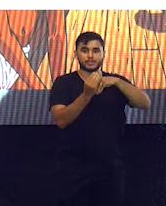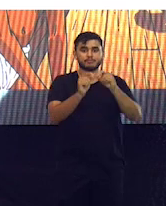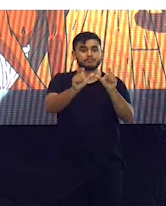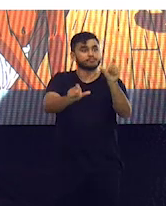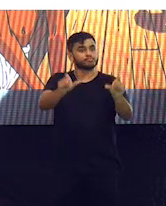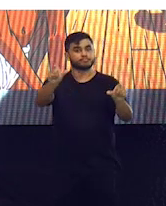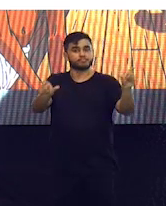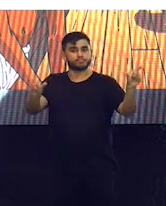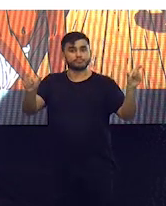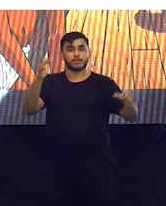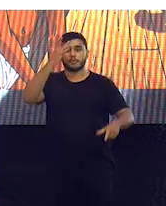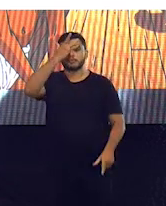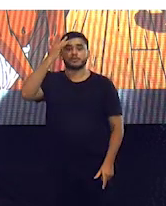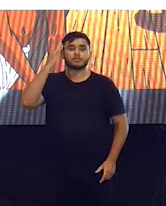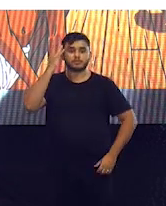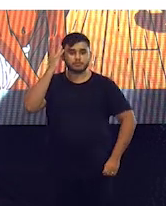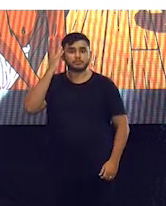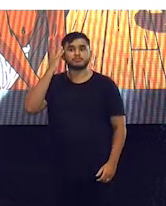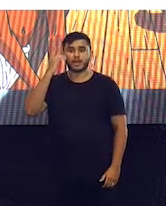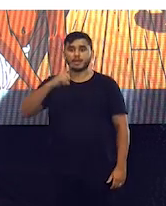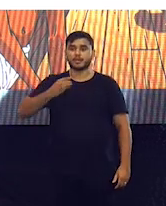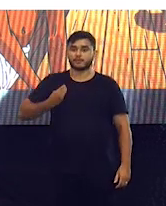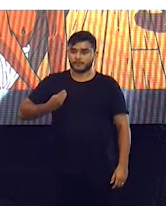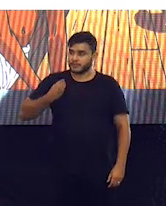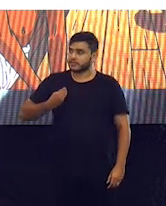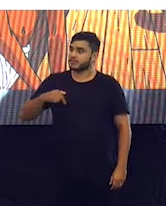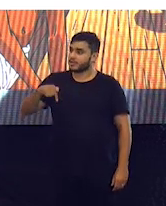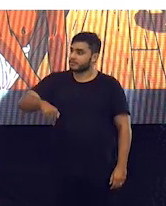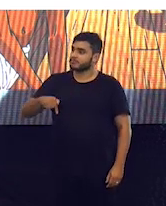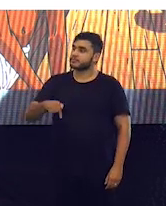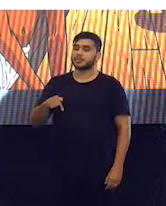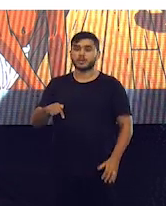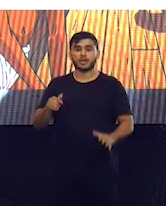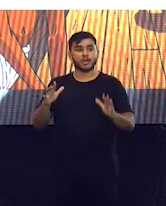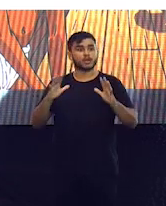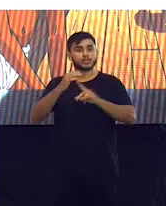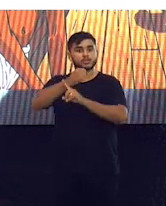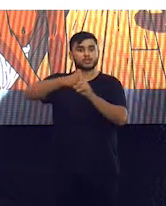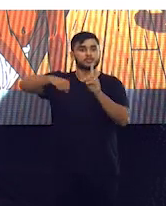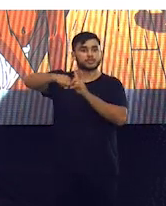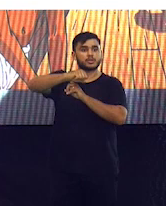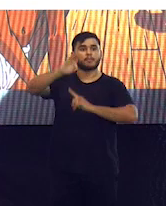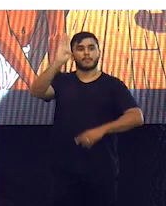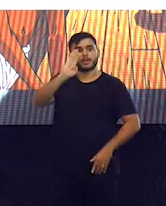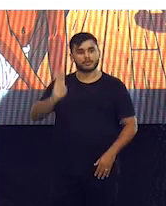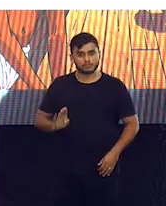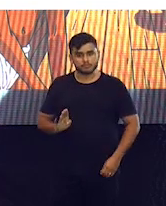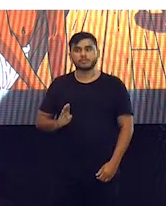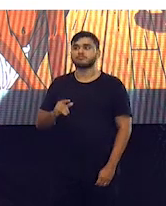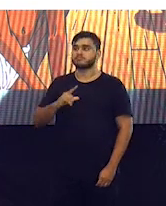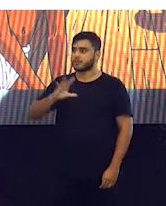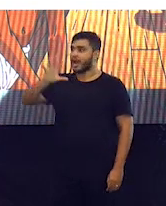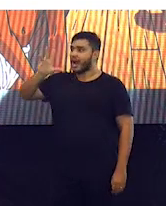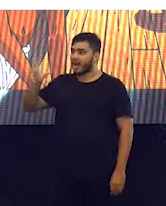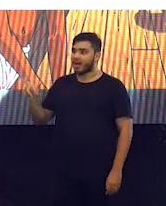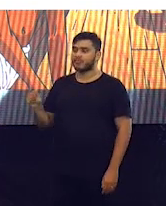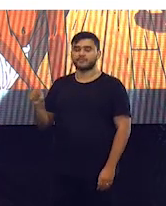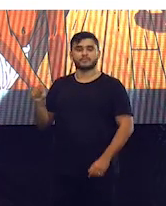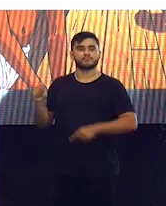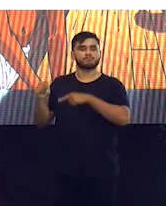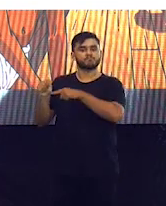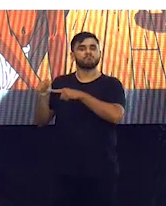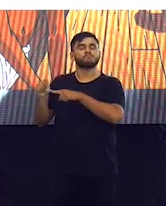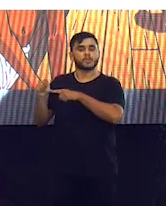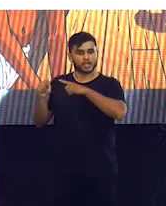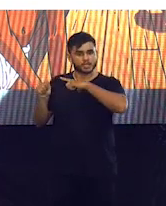a participação do negro africano dentro da nossa sociedade, da nossa cultura, foi muito grande, foi muito forte. Esse